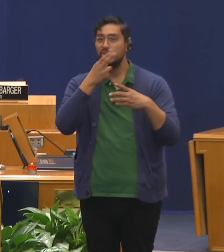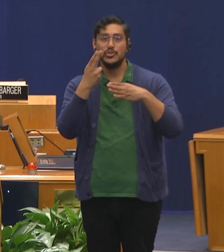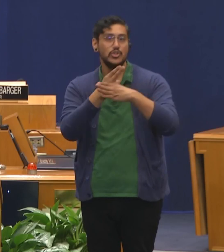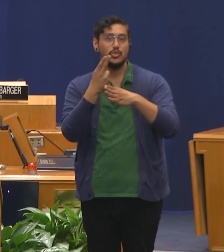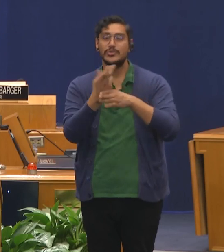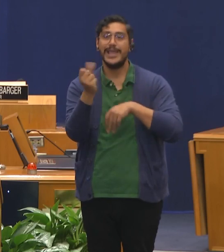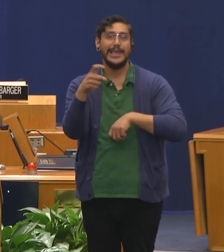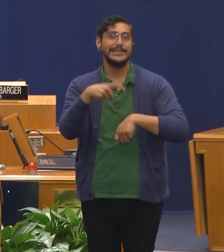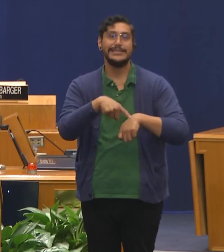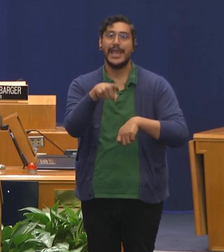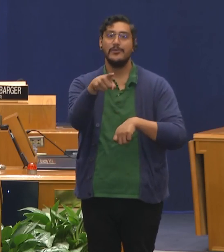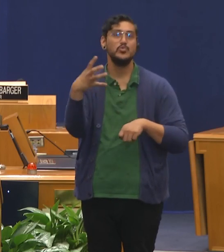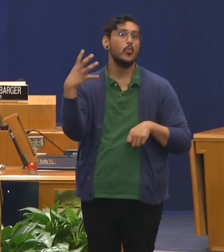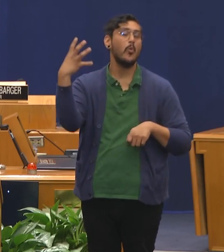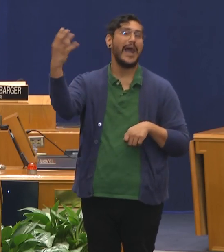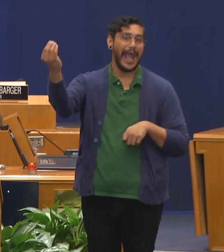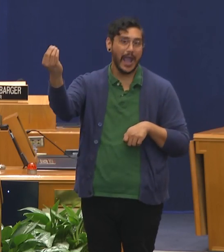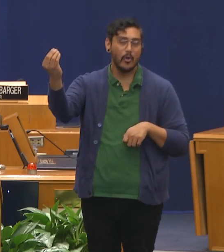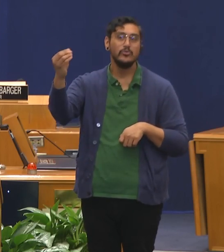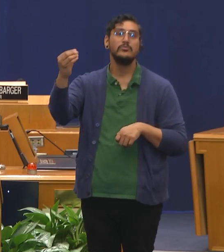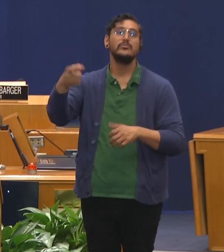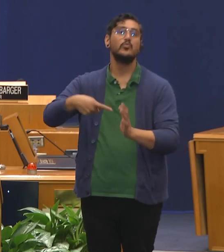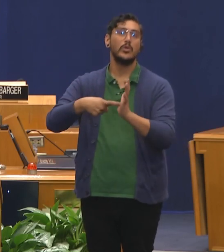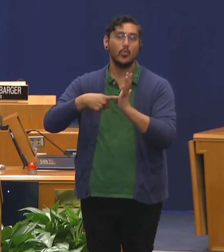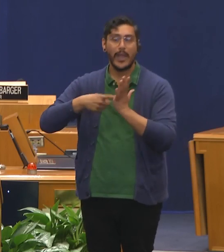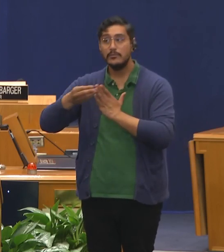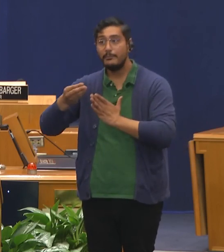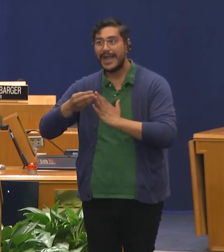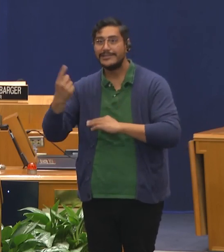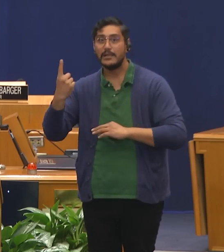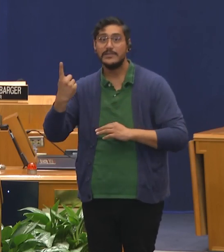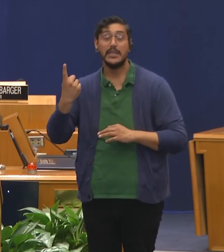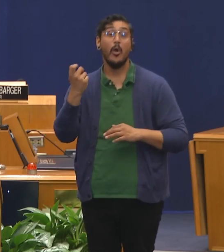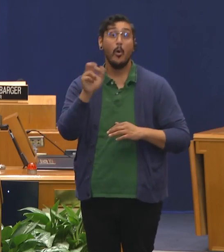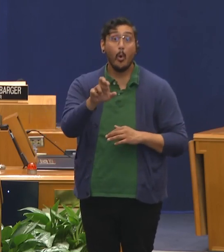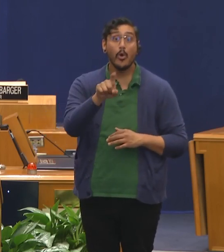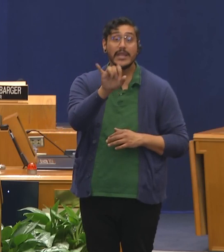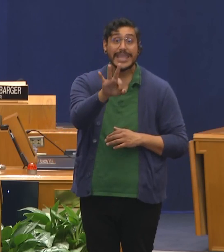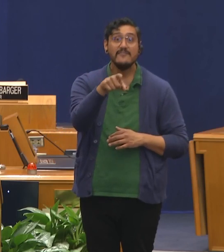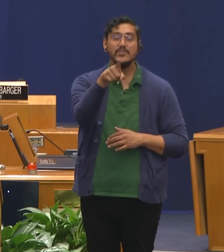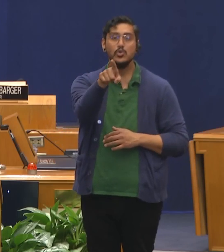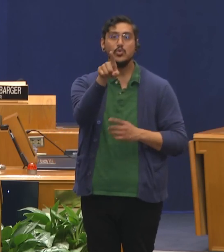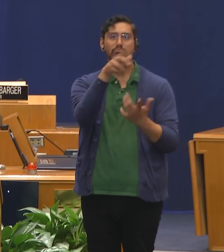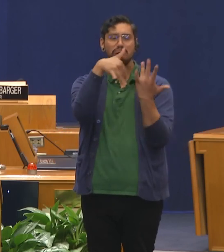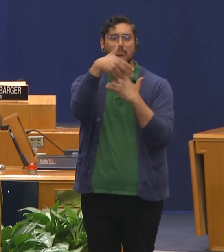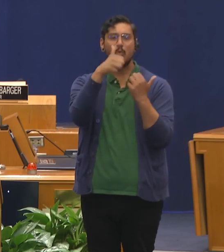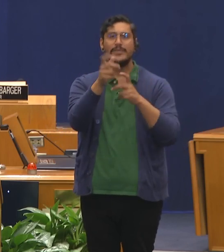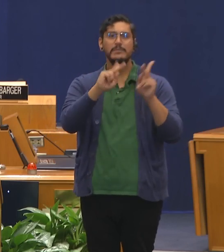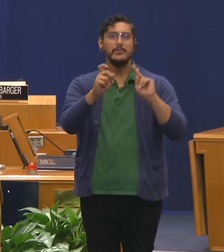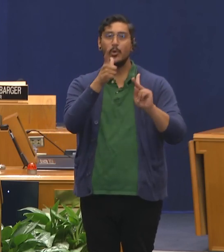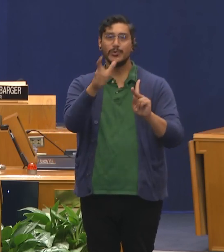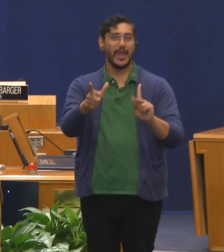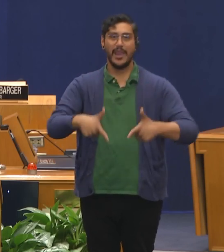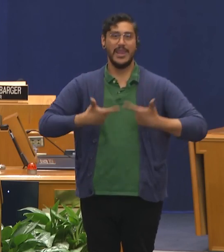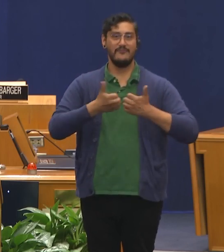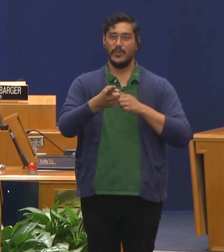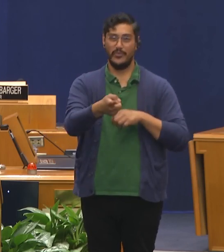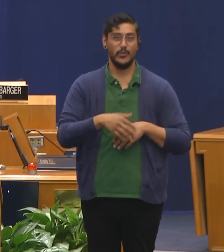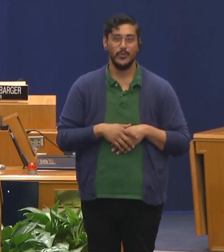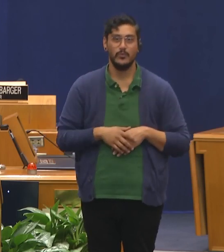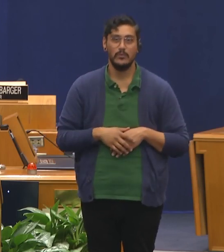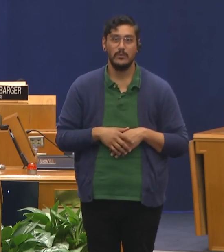a servicios esenciales y esté cerca de cualquier persona que no sea de su hogar. Esto significa